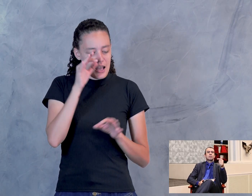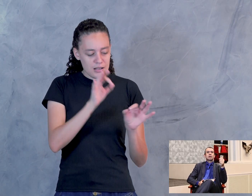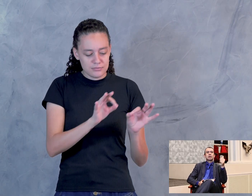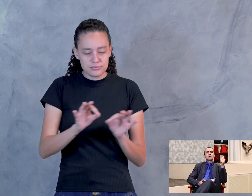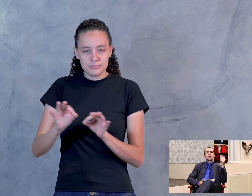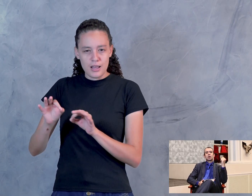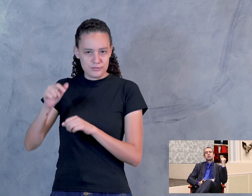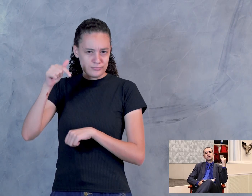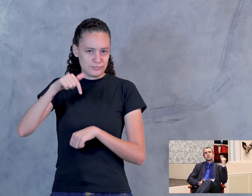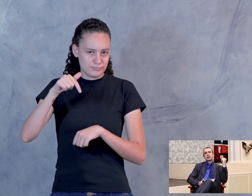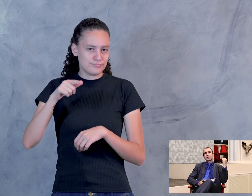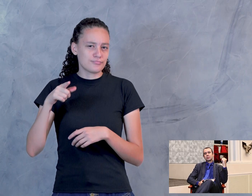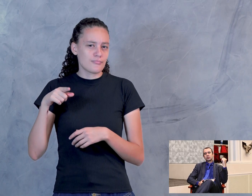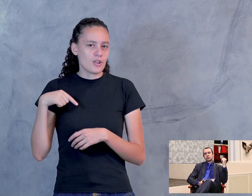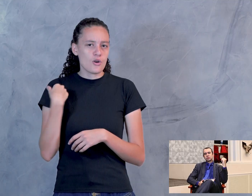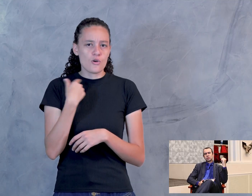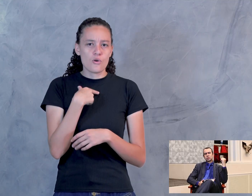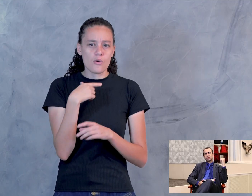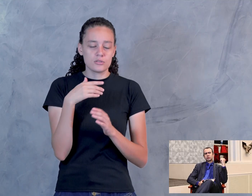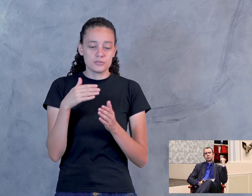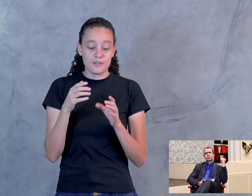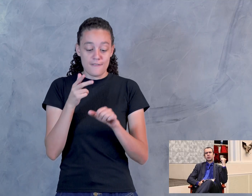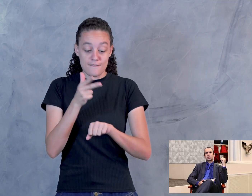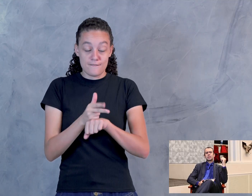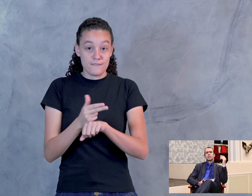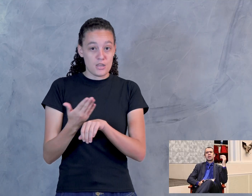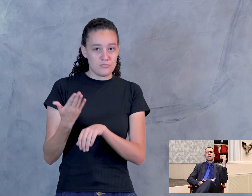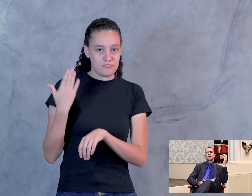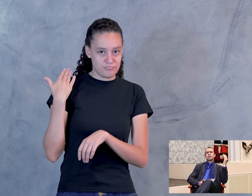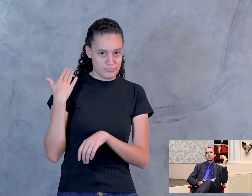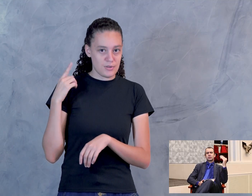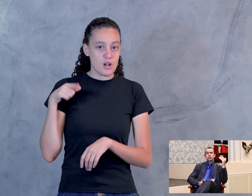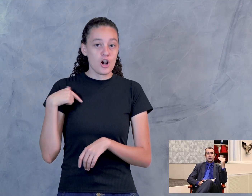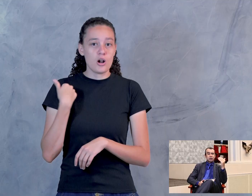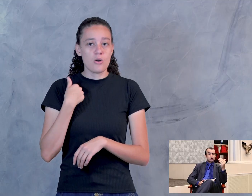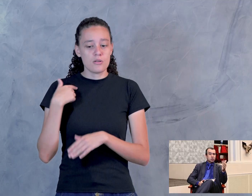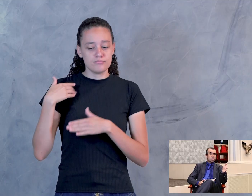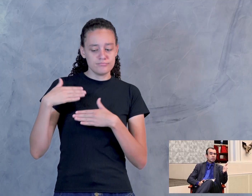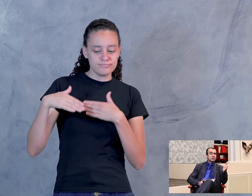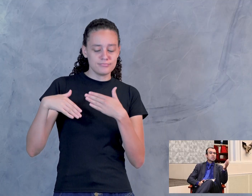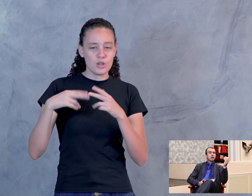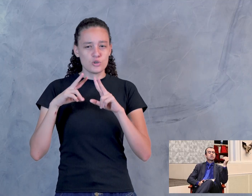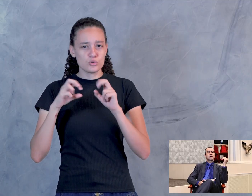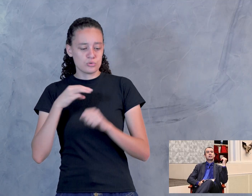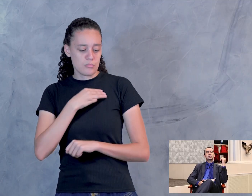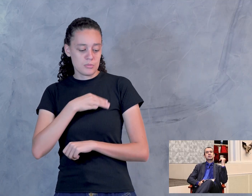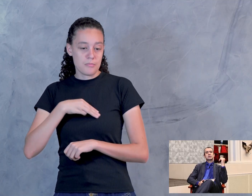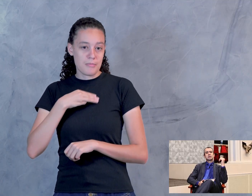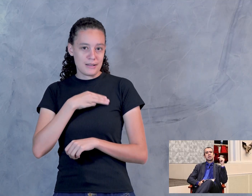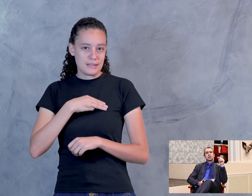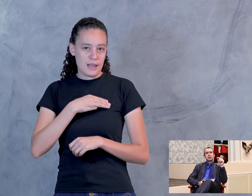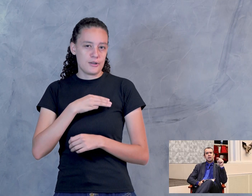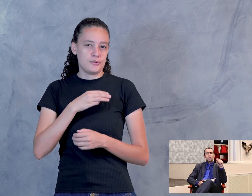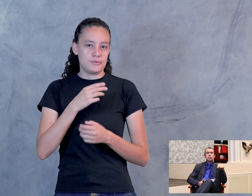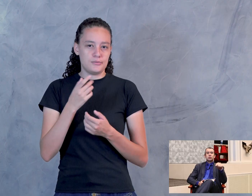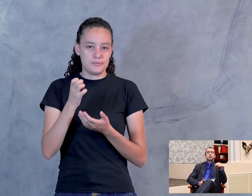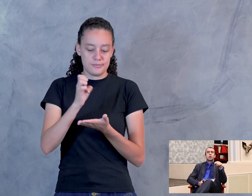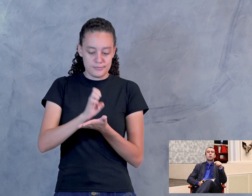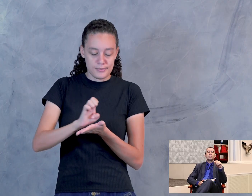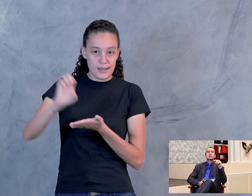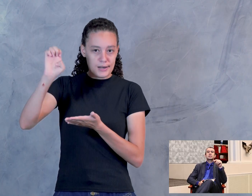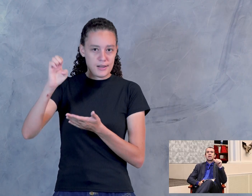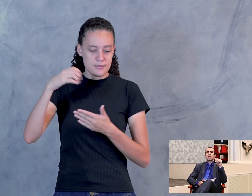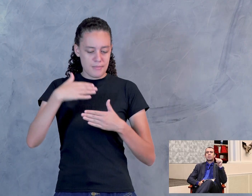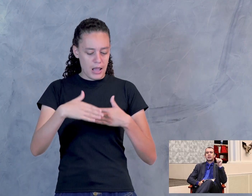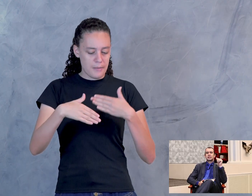acompanhado sabem que nós falamos no último programa, viemos falando sobre o ministério de Elias, e no último